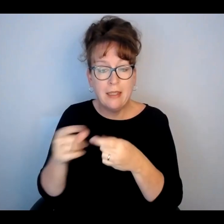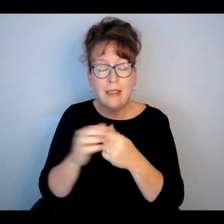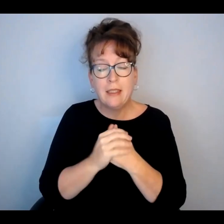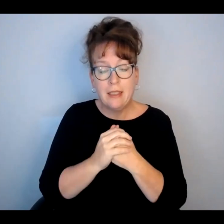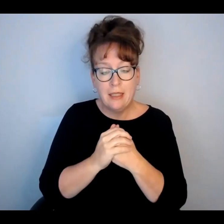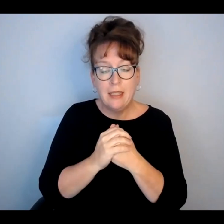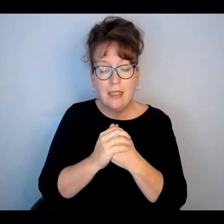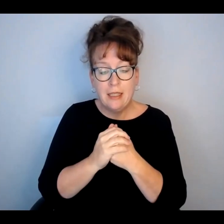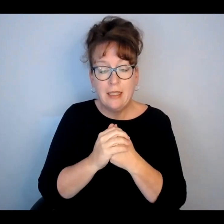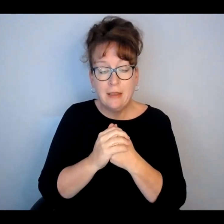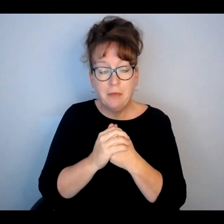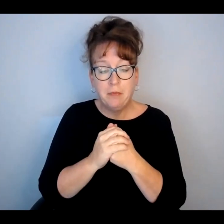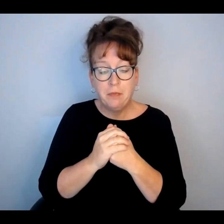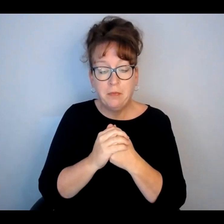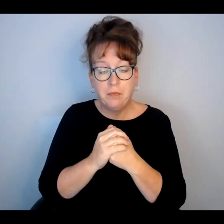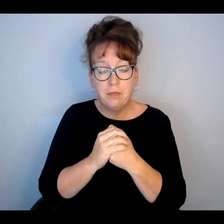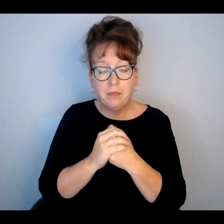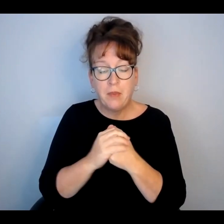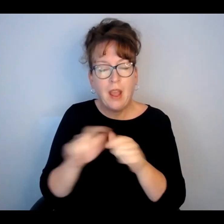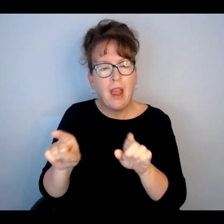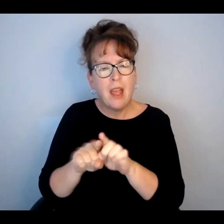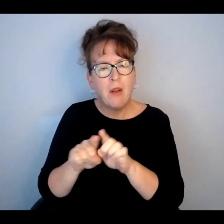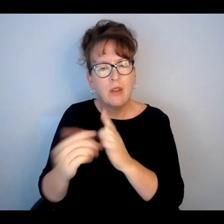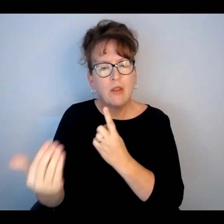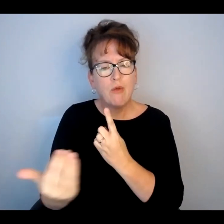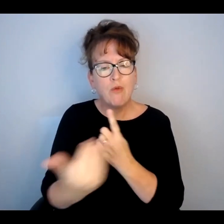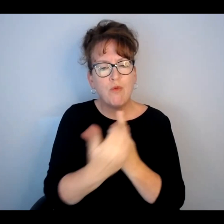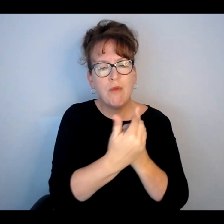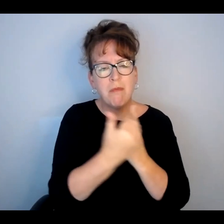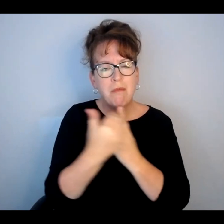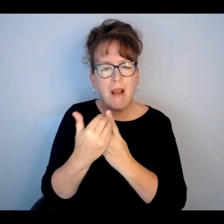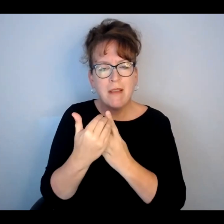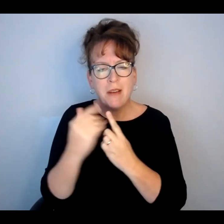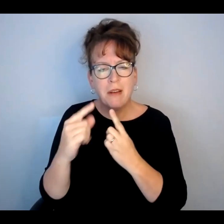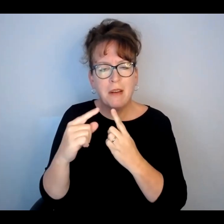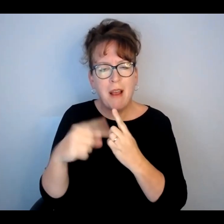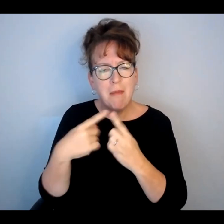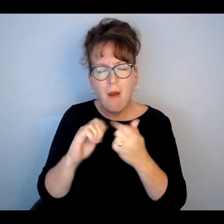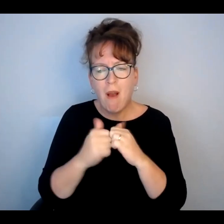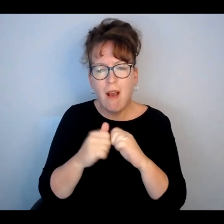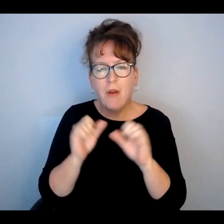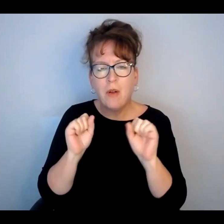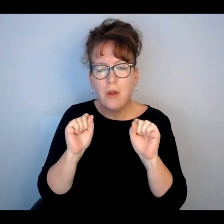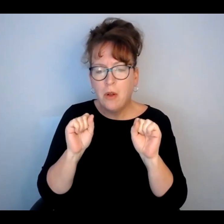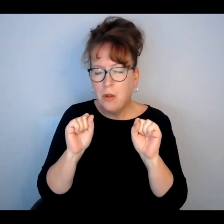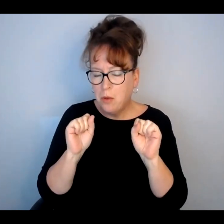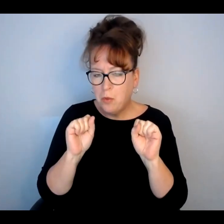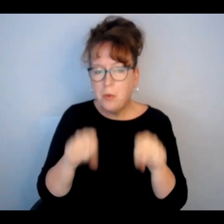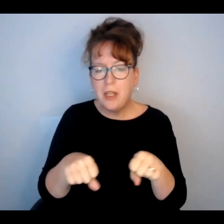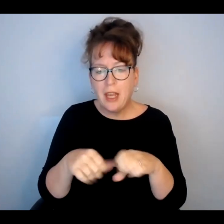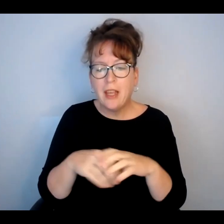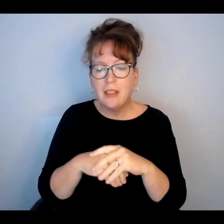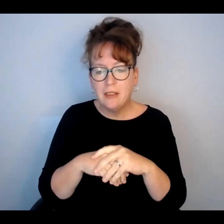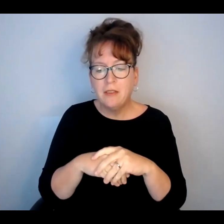las cosas y recordatorio de el hecho que podemos